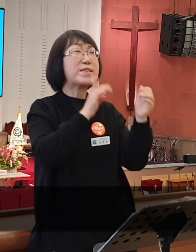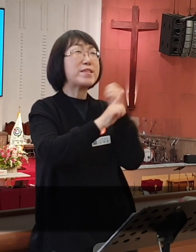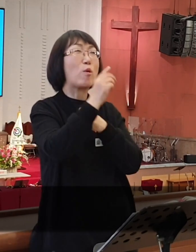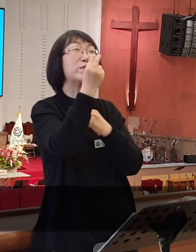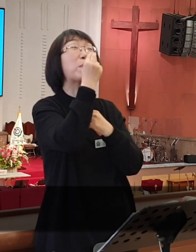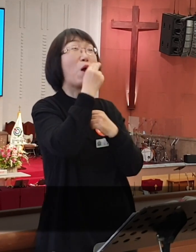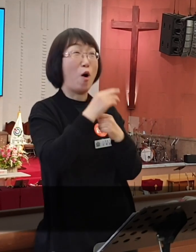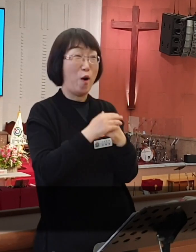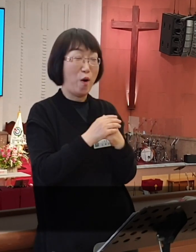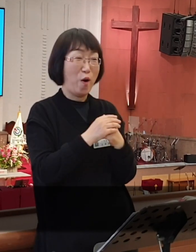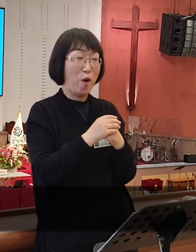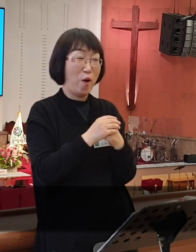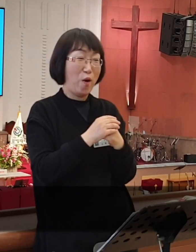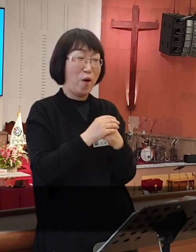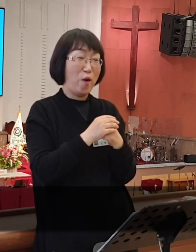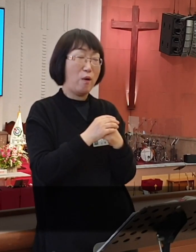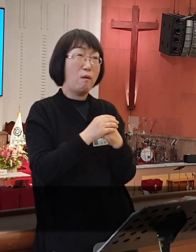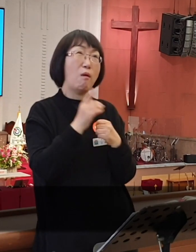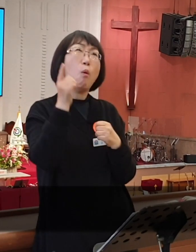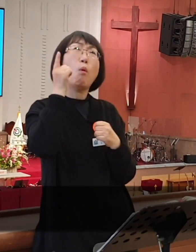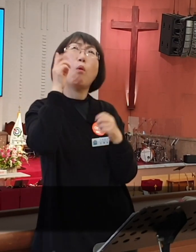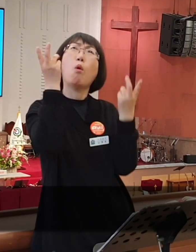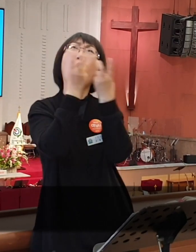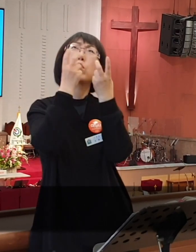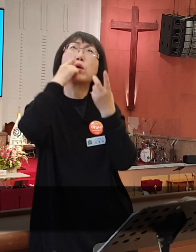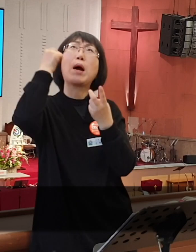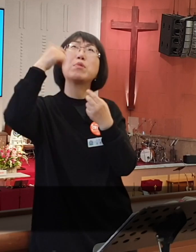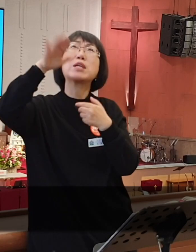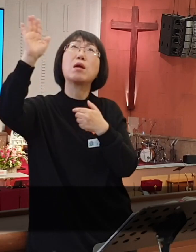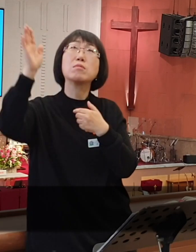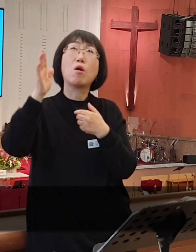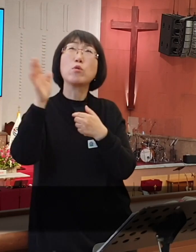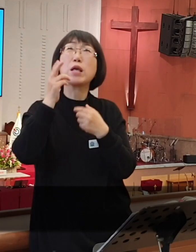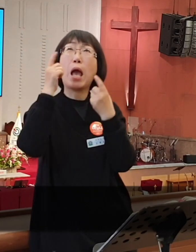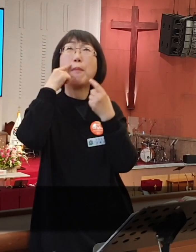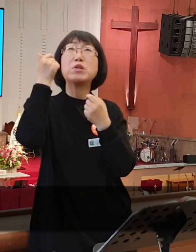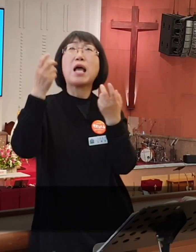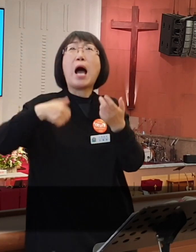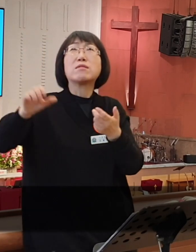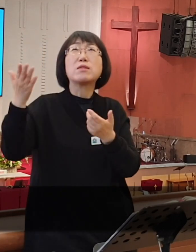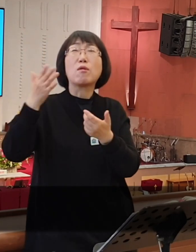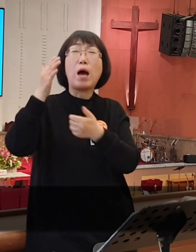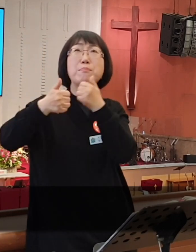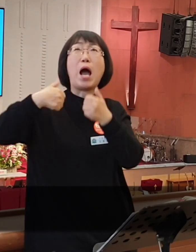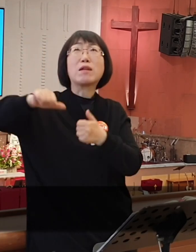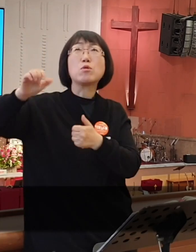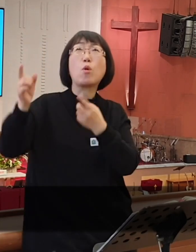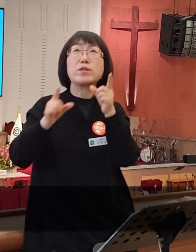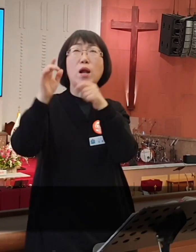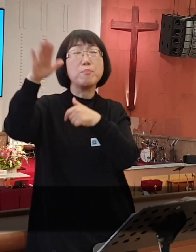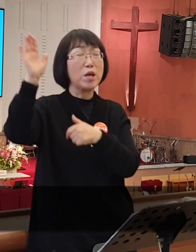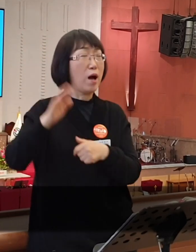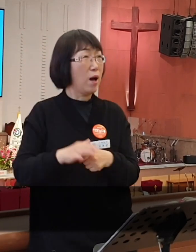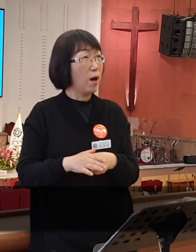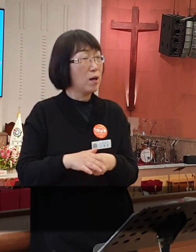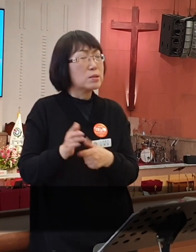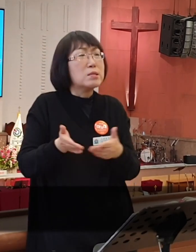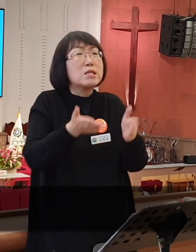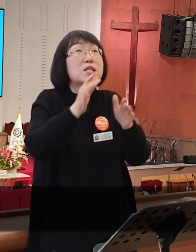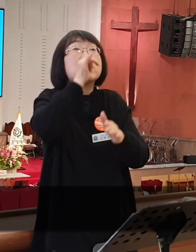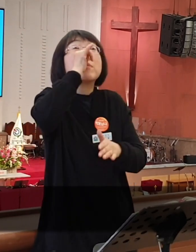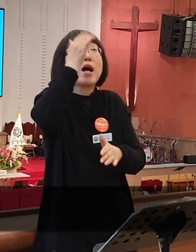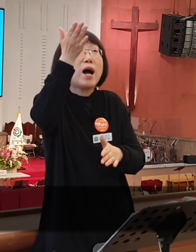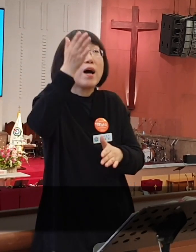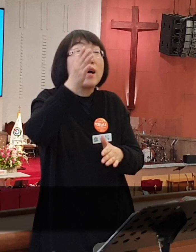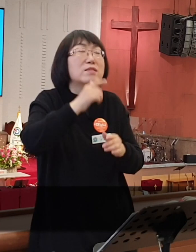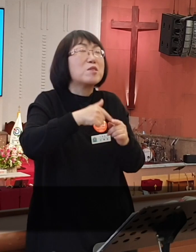생명이다. 아니 어떻게 아버지께로 갑니까? 어떻게 아버지의 아들님, 어떻게 하나님의 아들로 살아갑니까? 그 길이